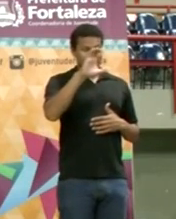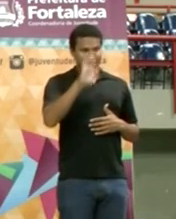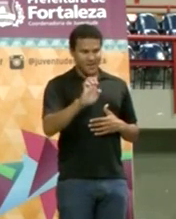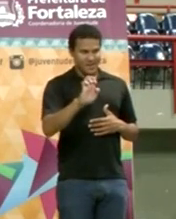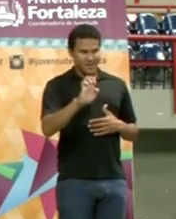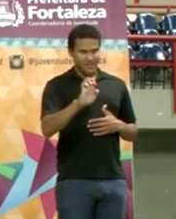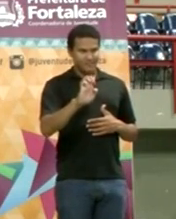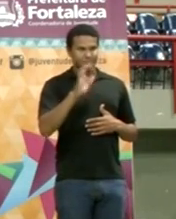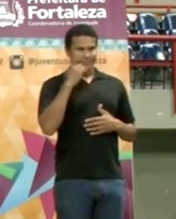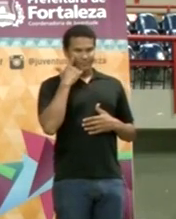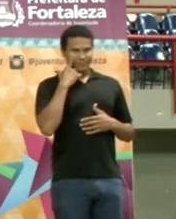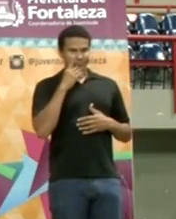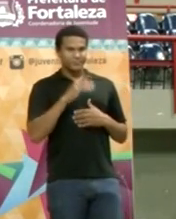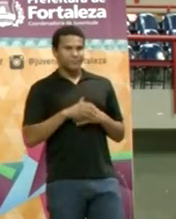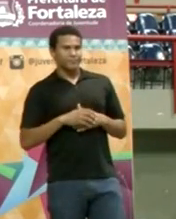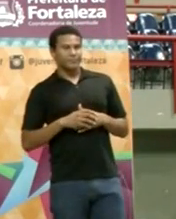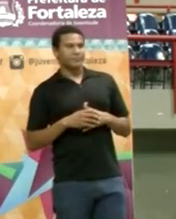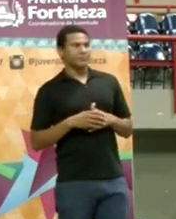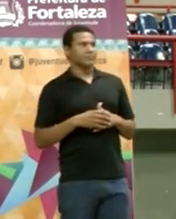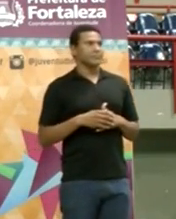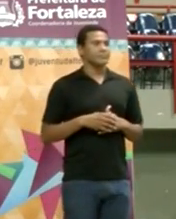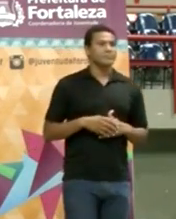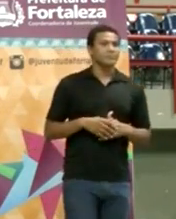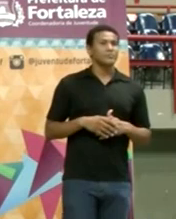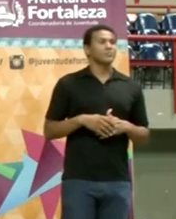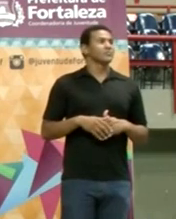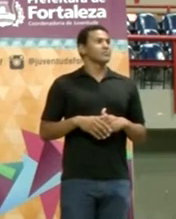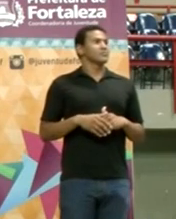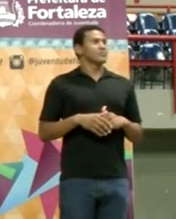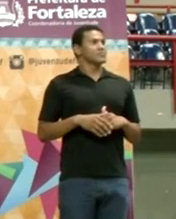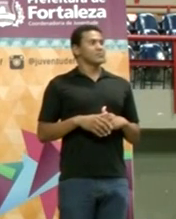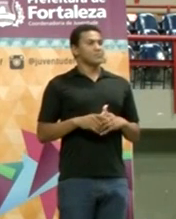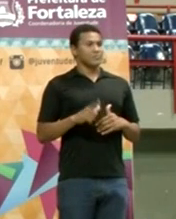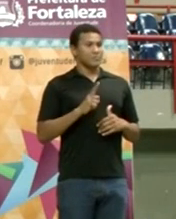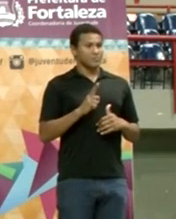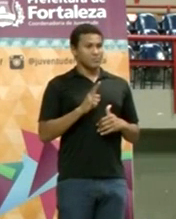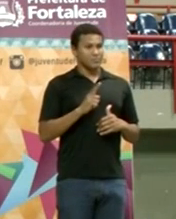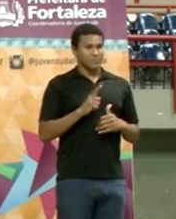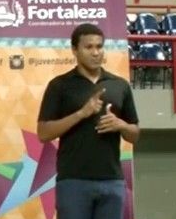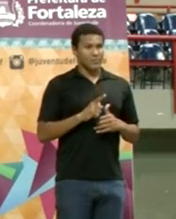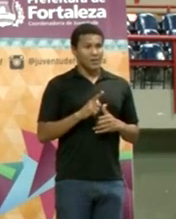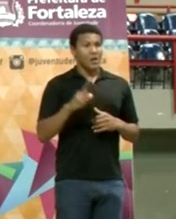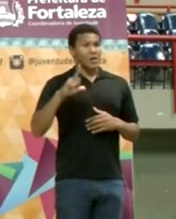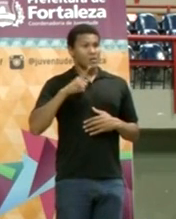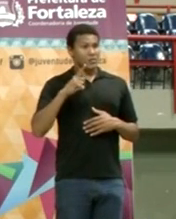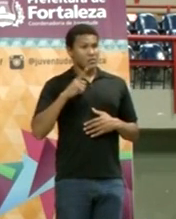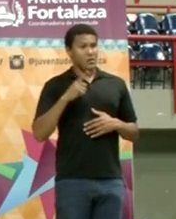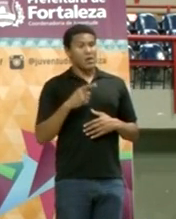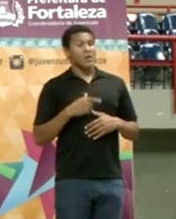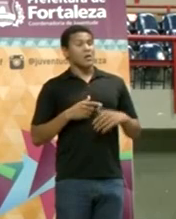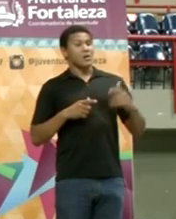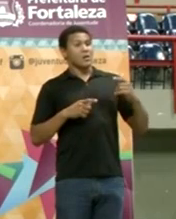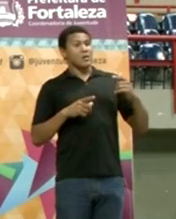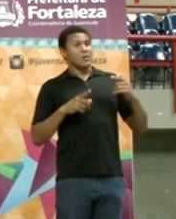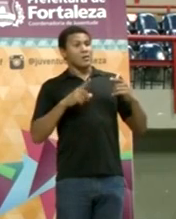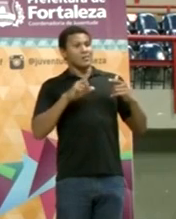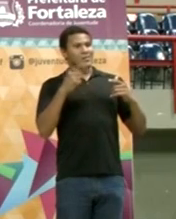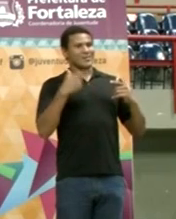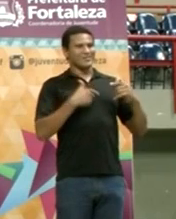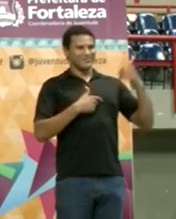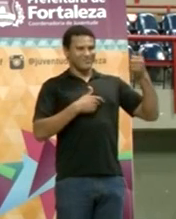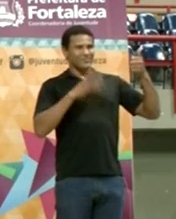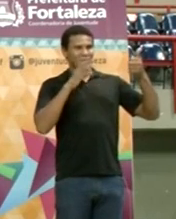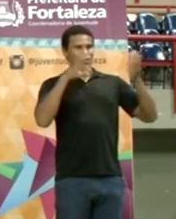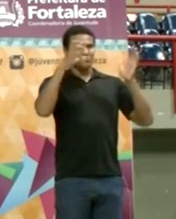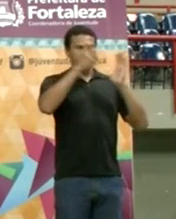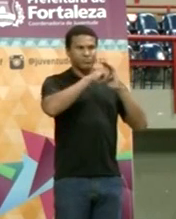E. No item, a segunda ação que o vírus vai ter que empreender é a